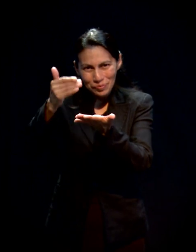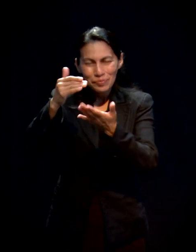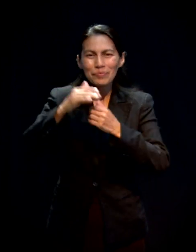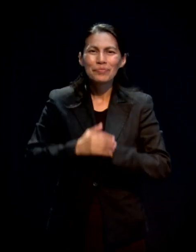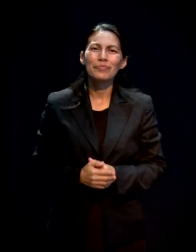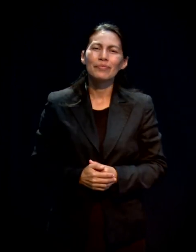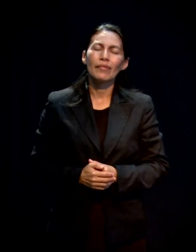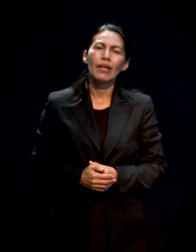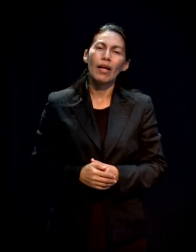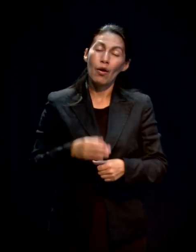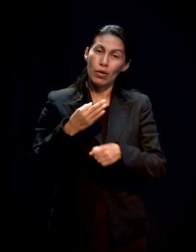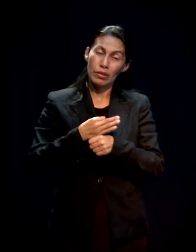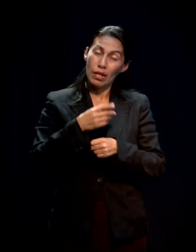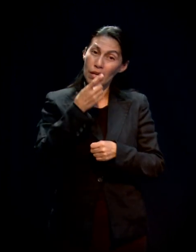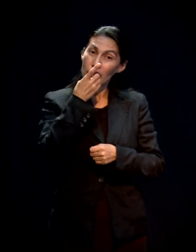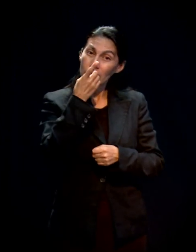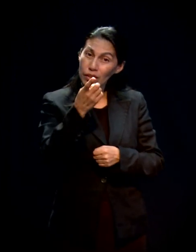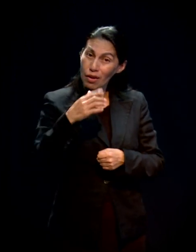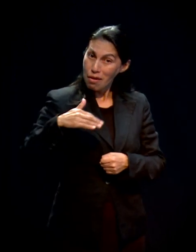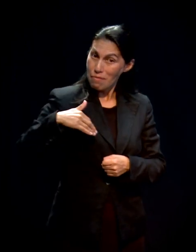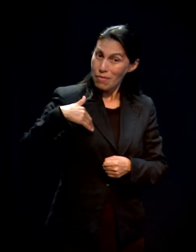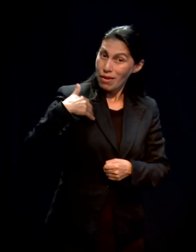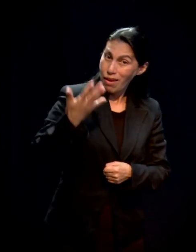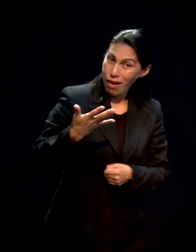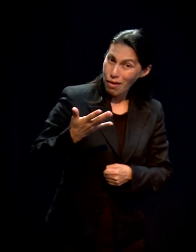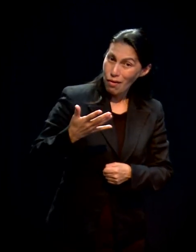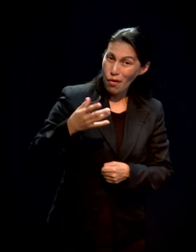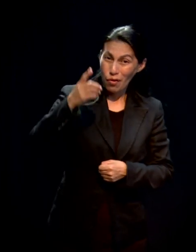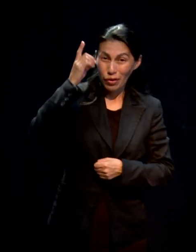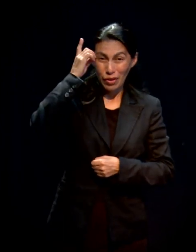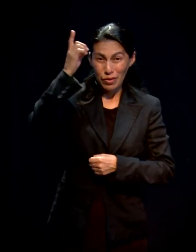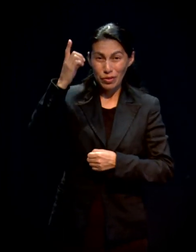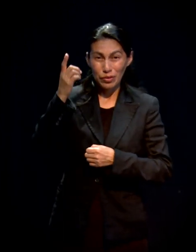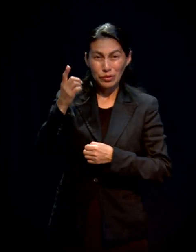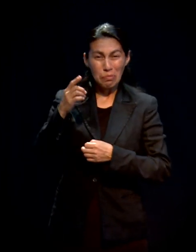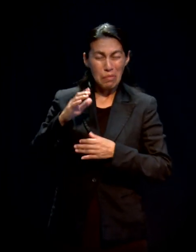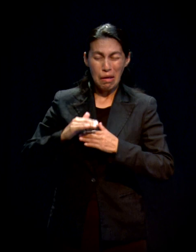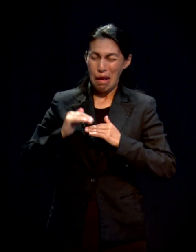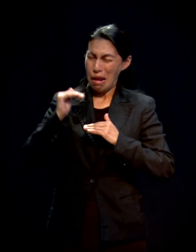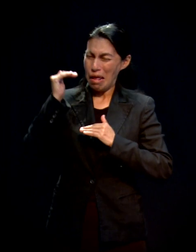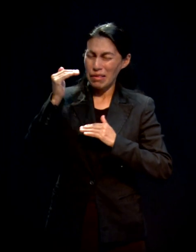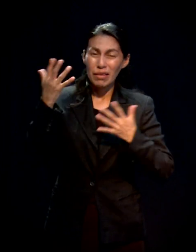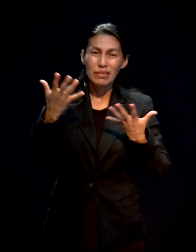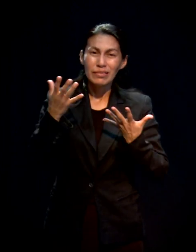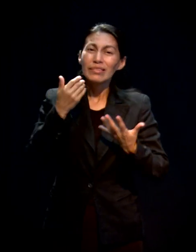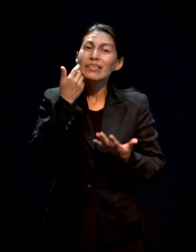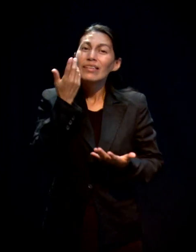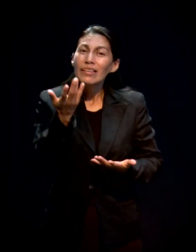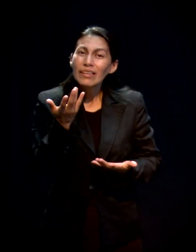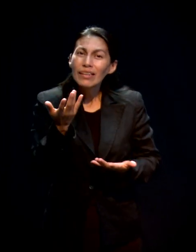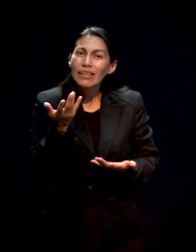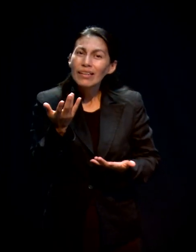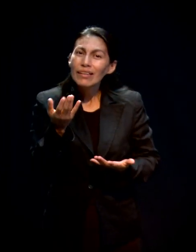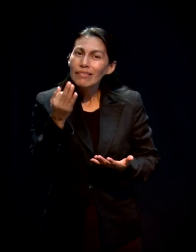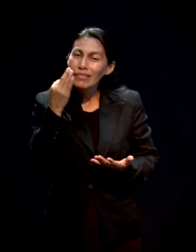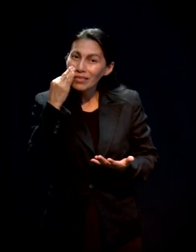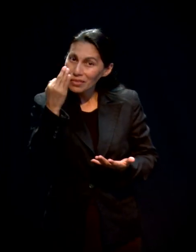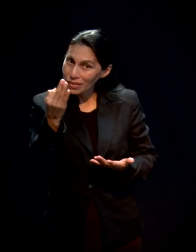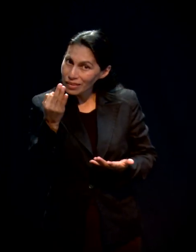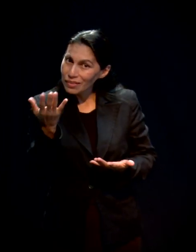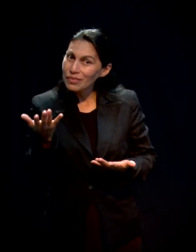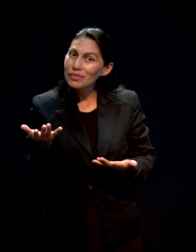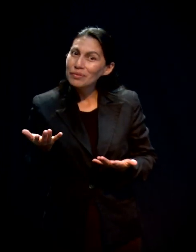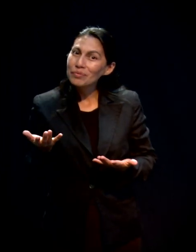que es el milagro más grande que dios quiere realizar por ti te has fijado